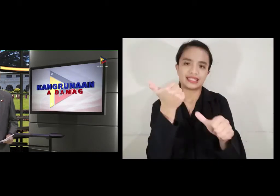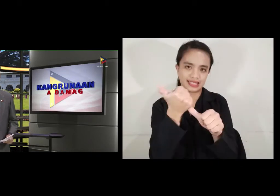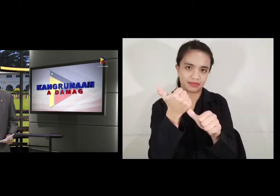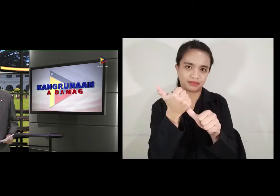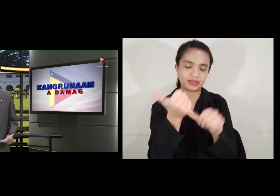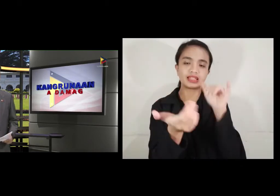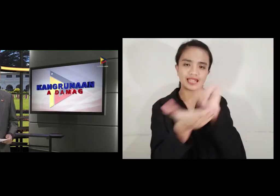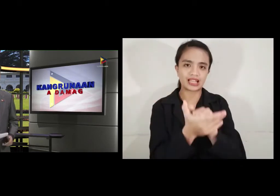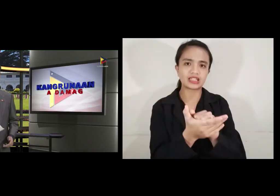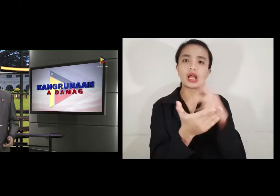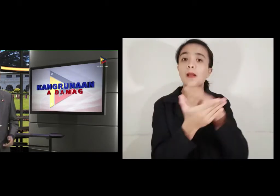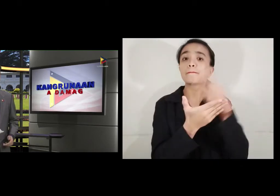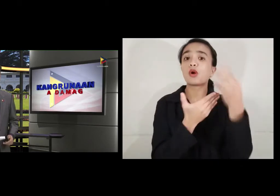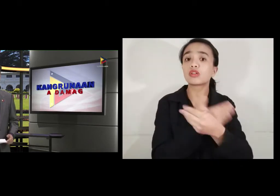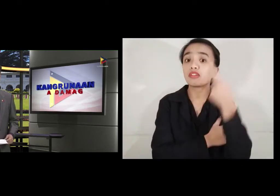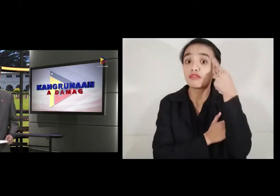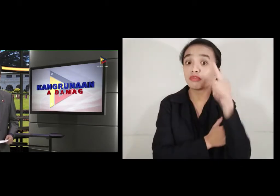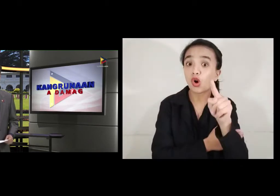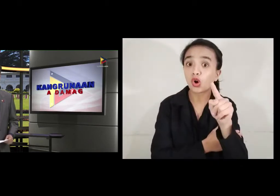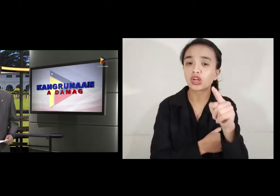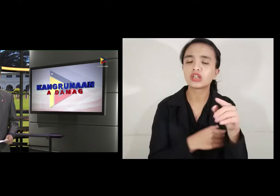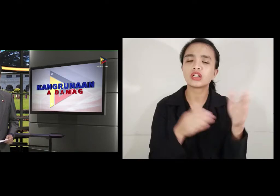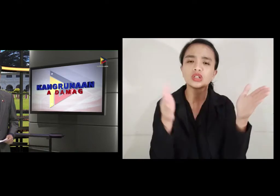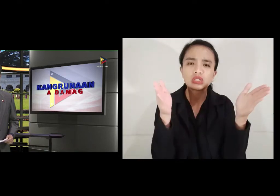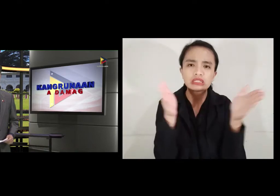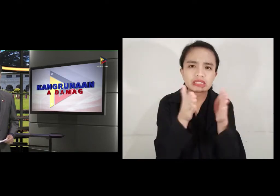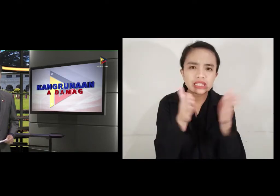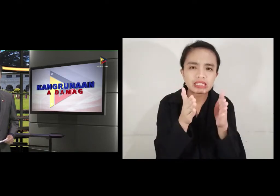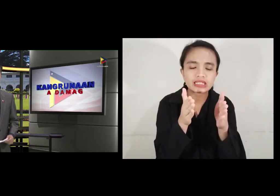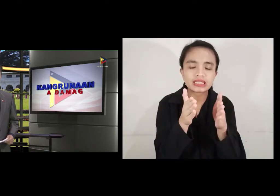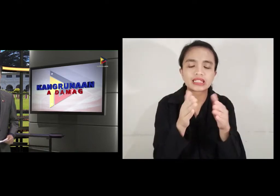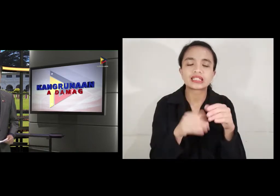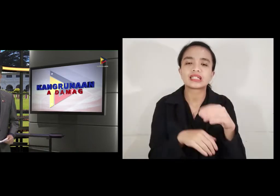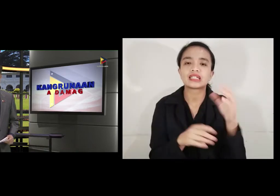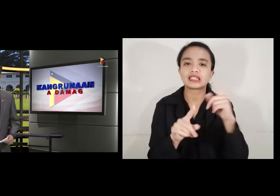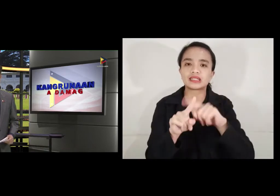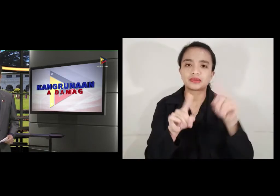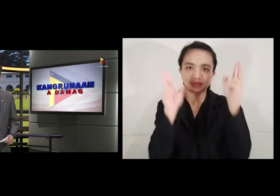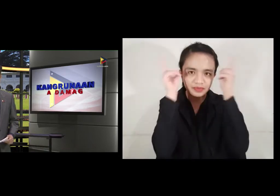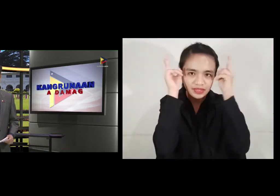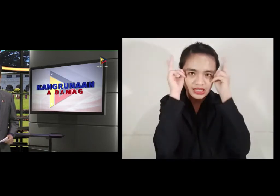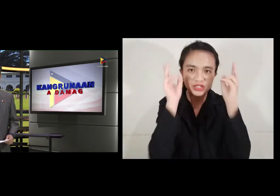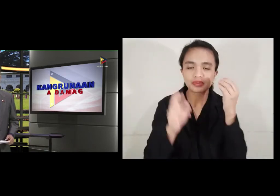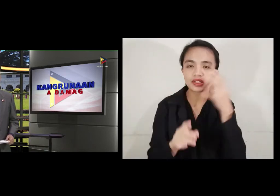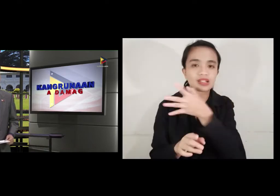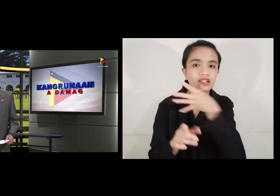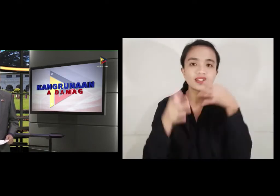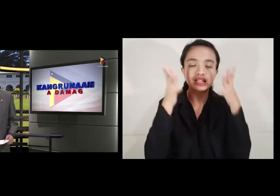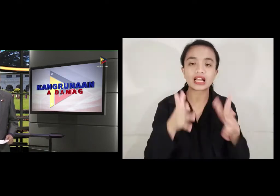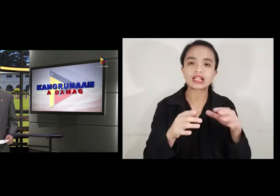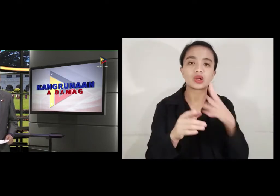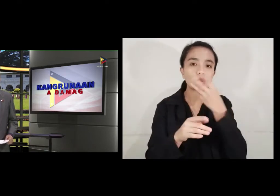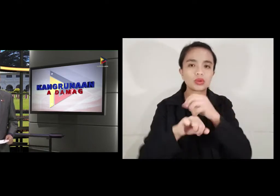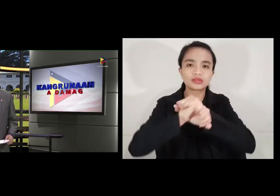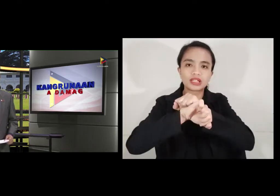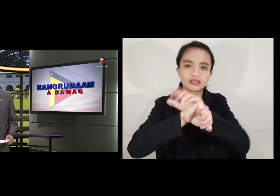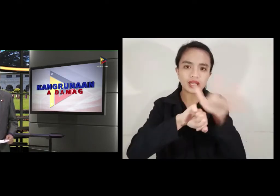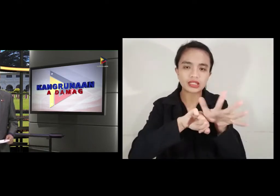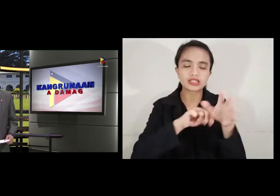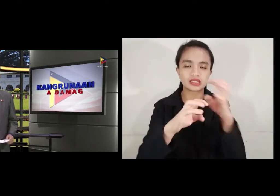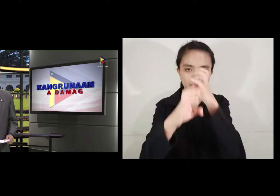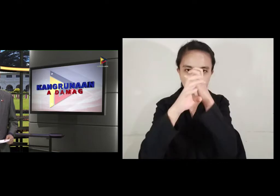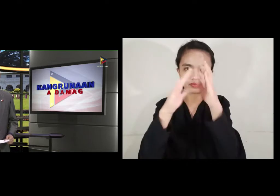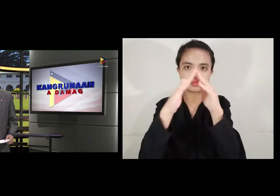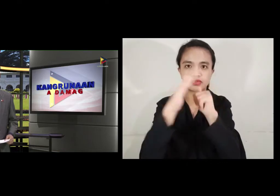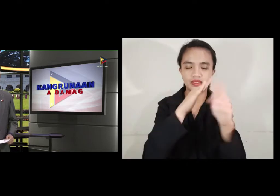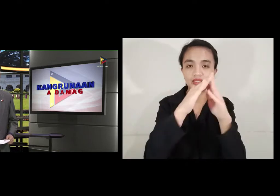Recovery Assistance wenno dati SURE program para kadagiti man small scale cut flower farmers diti Cordillera nga apektado ti